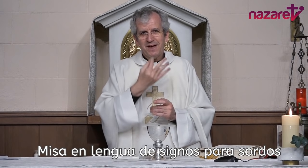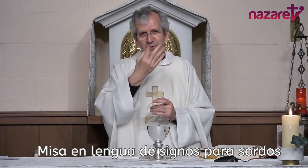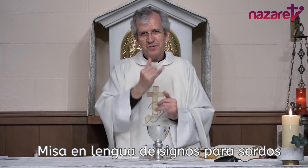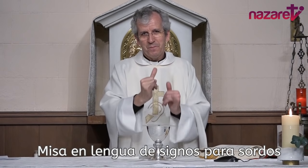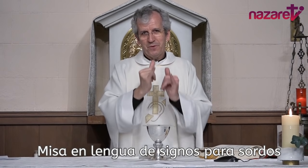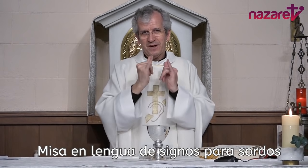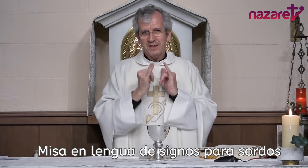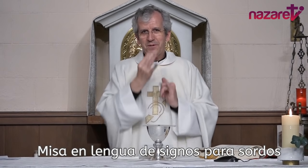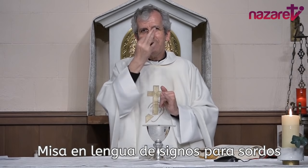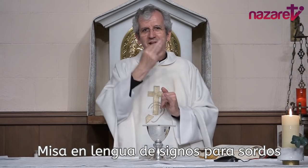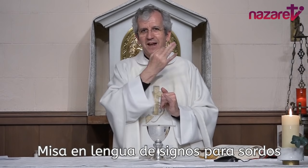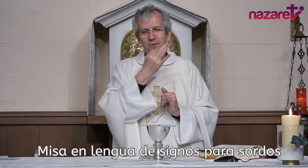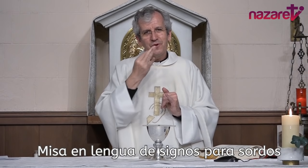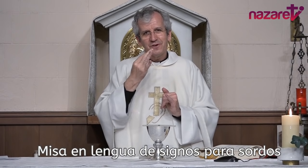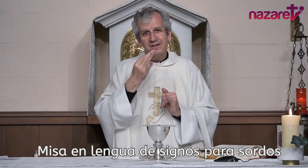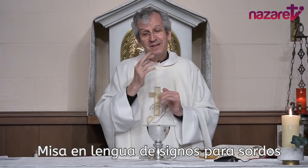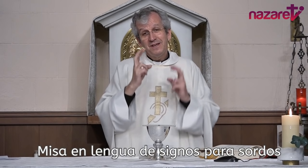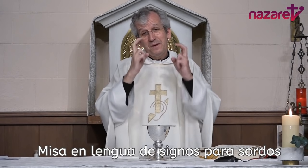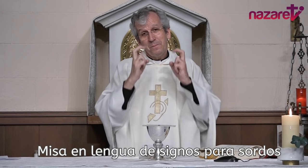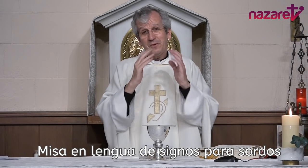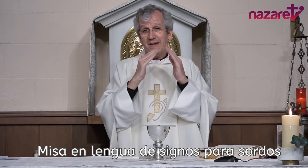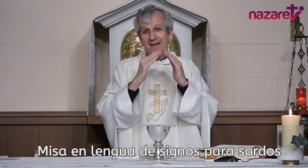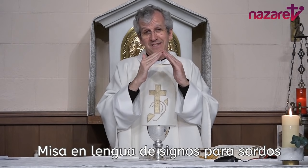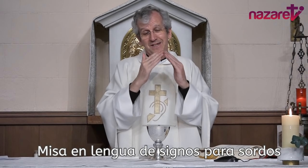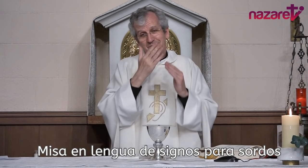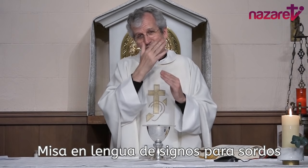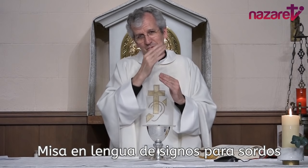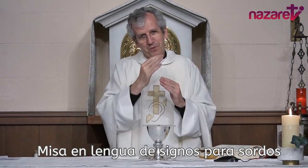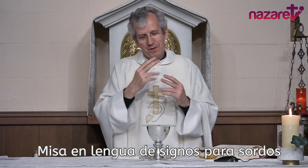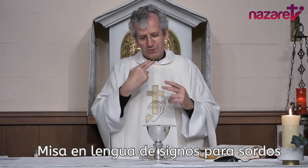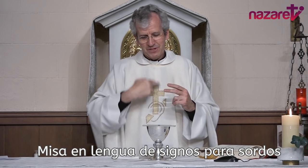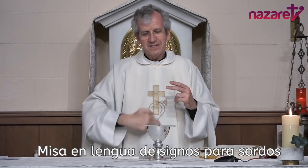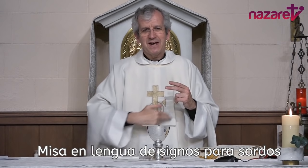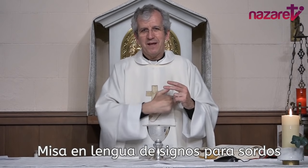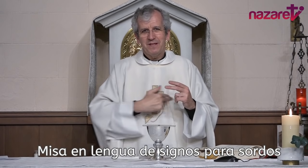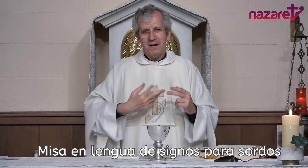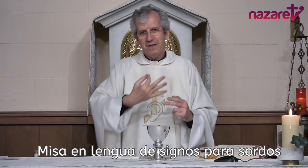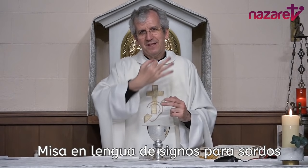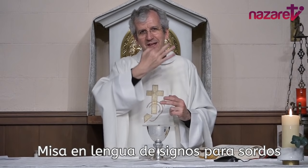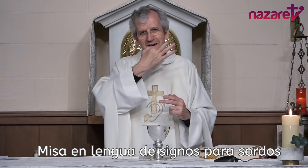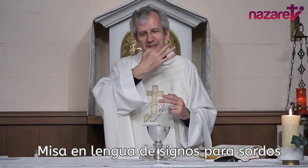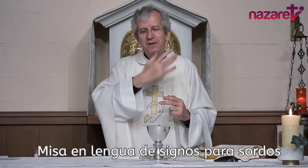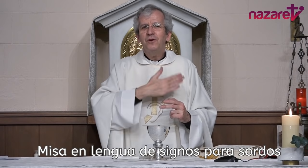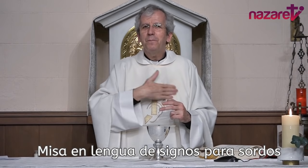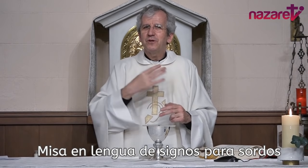desearíamos poder recibir en la comunión, pero que en casa no podemos sacramentalmente recibirlo, pero